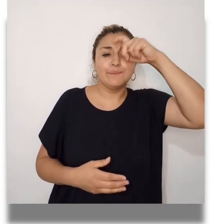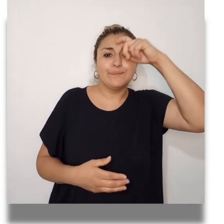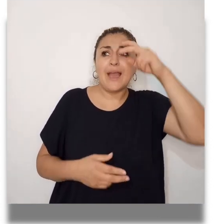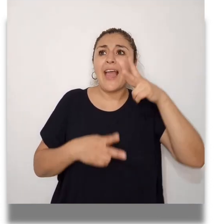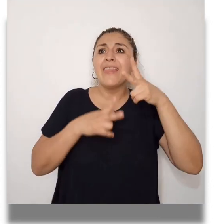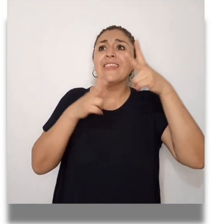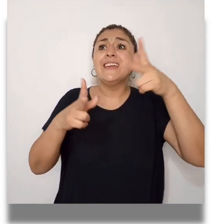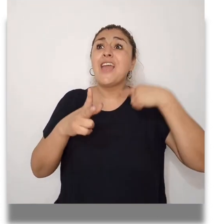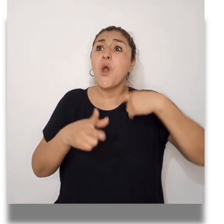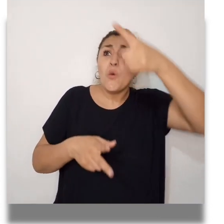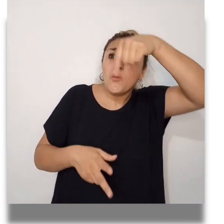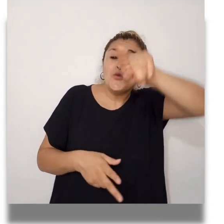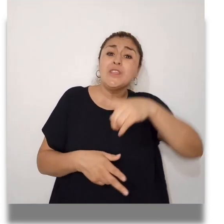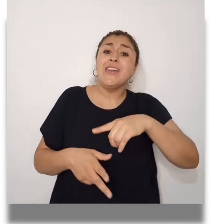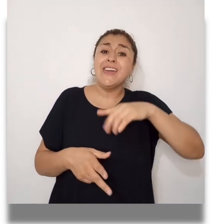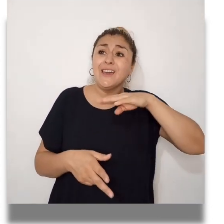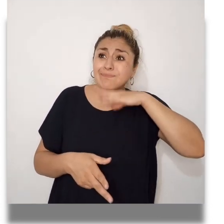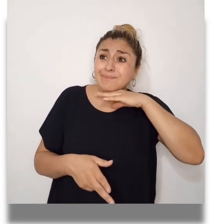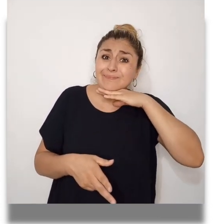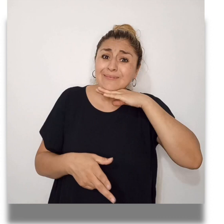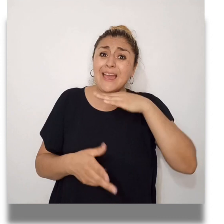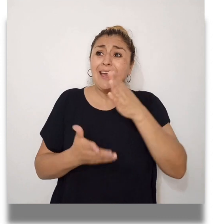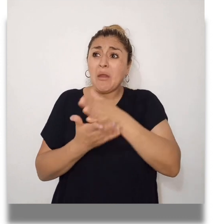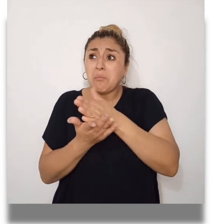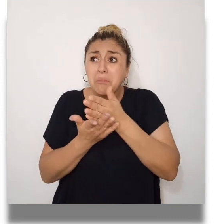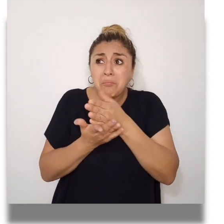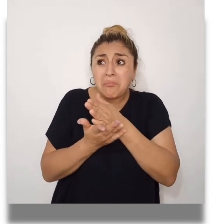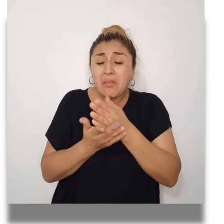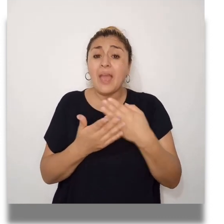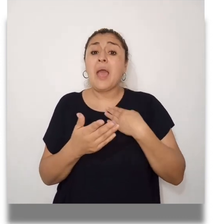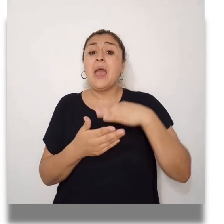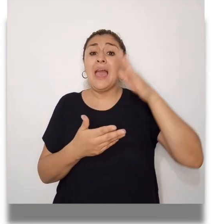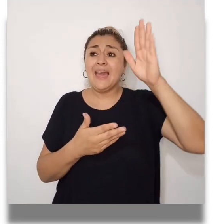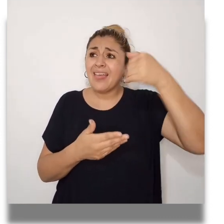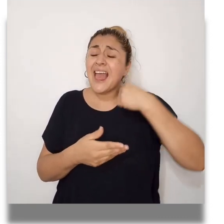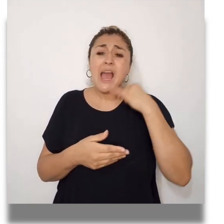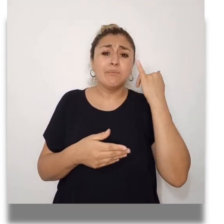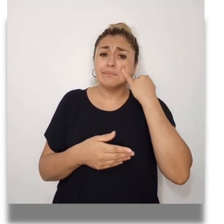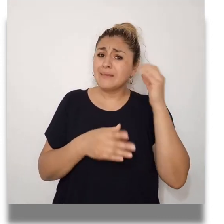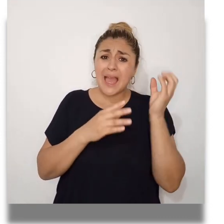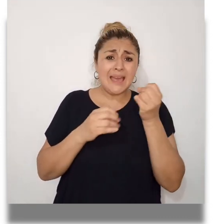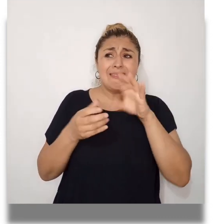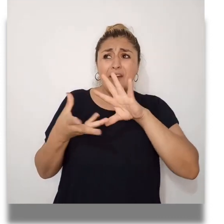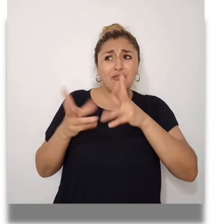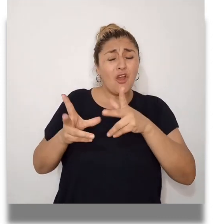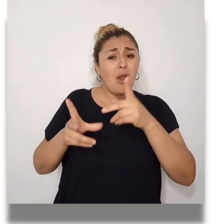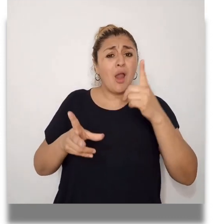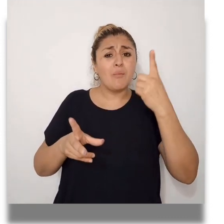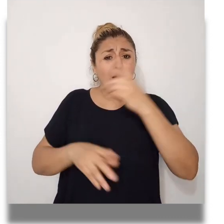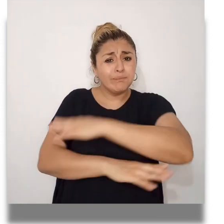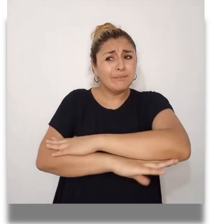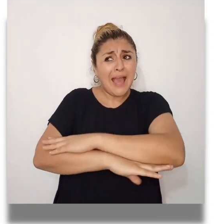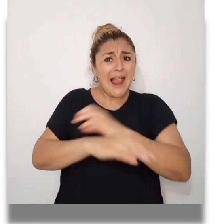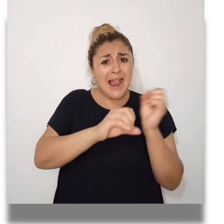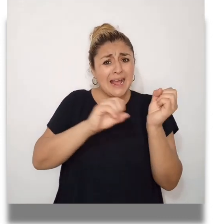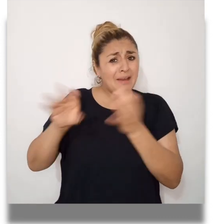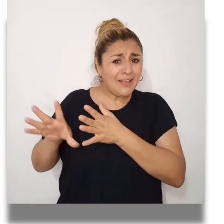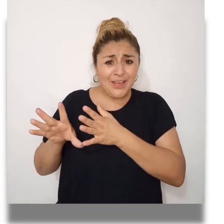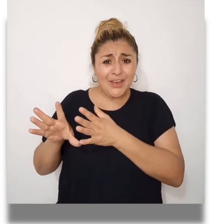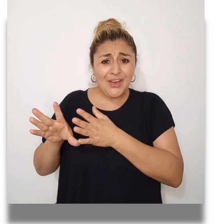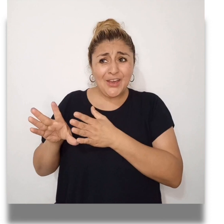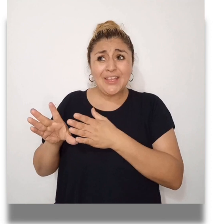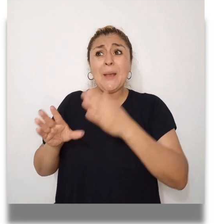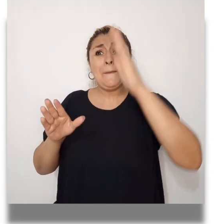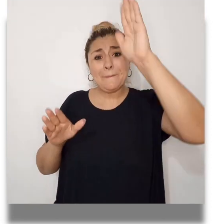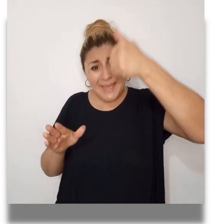vivirán. Et marchez dans la voie de l'intelligence. Y marchen en el camino de la inteligencia. Dans la